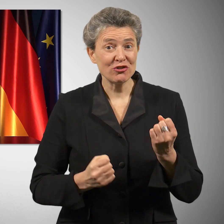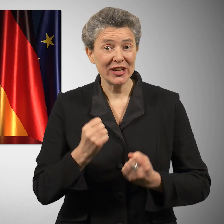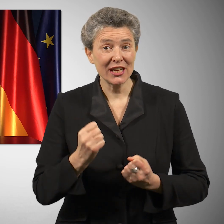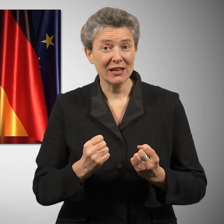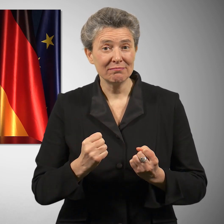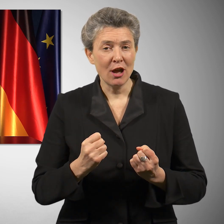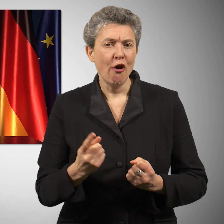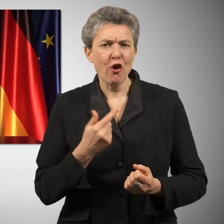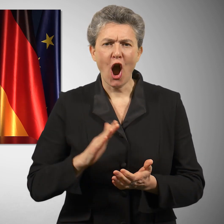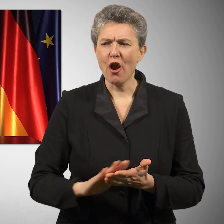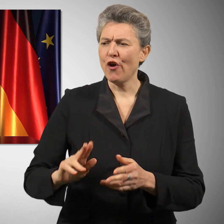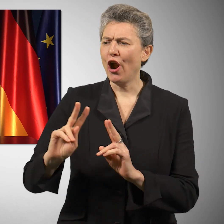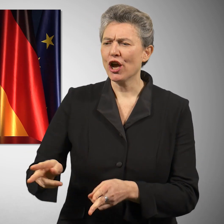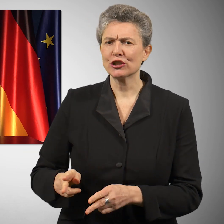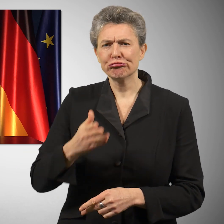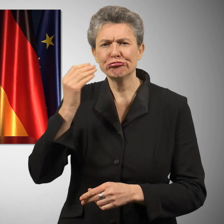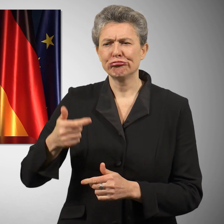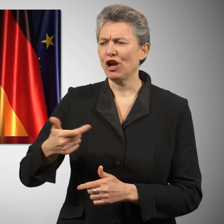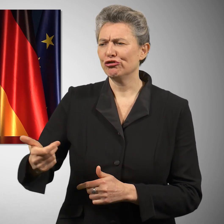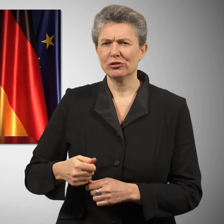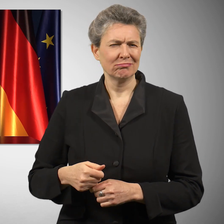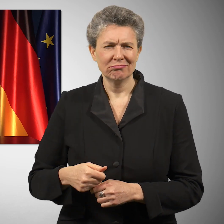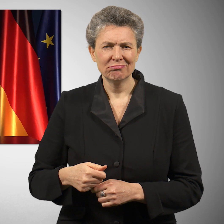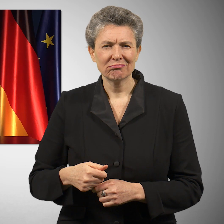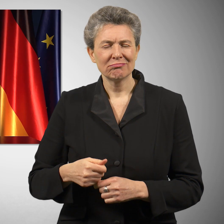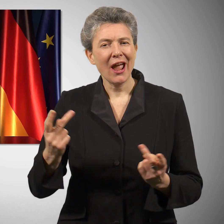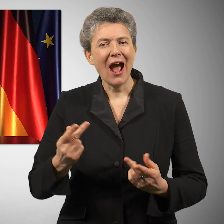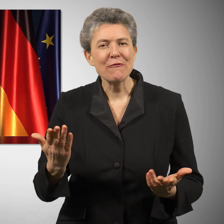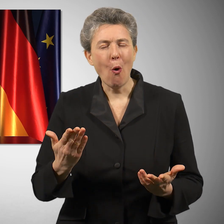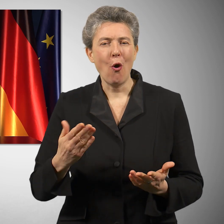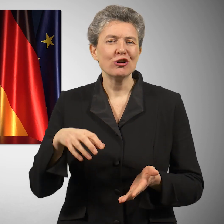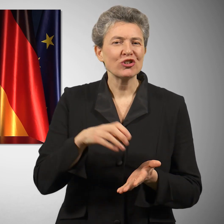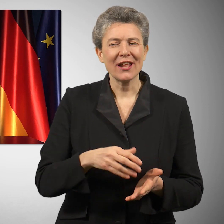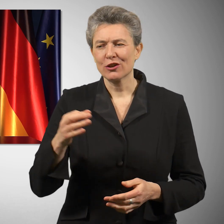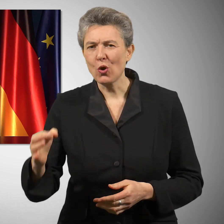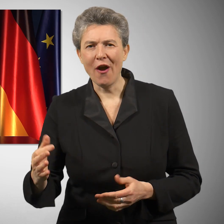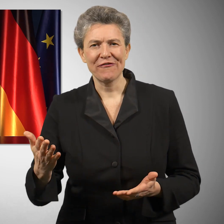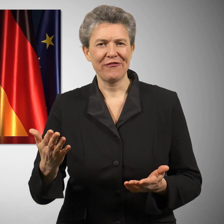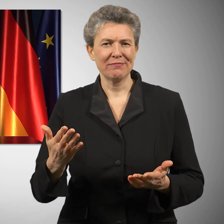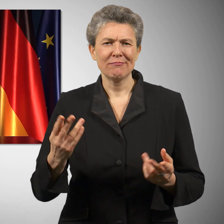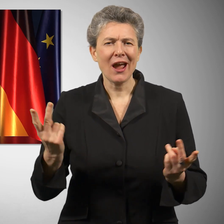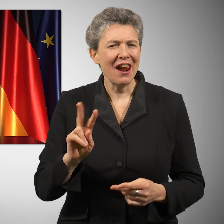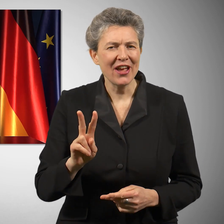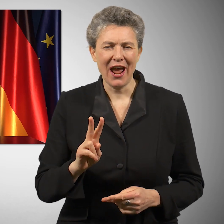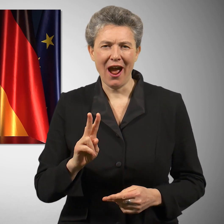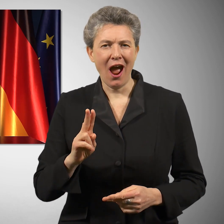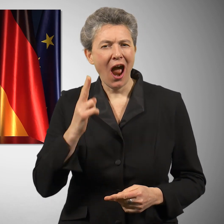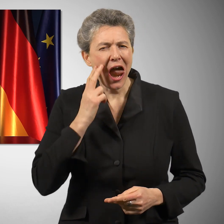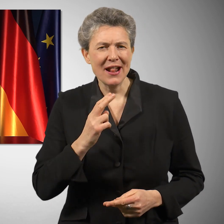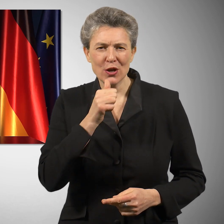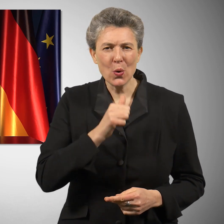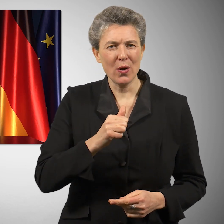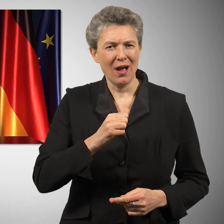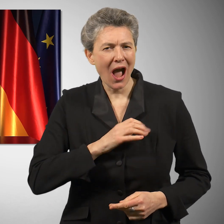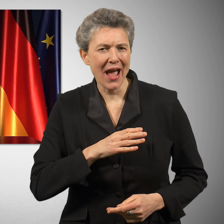Land, in dem wir niemanden zurücklassen, egal ob in der Stadt oder auf dem Land, ob alt oder jung, ob gut